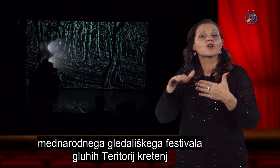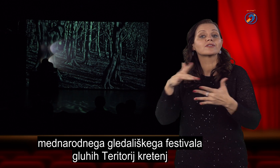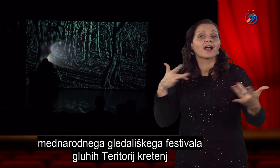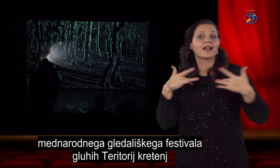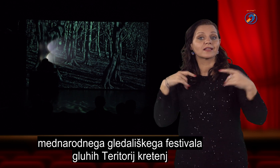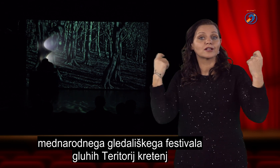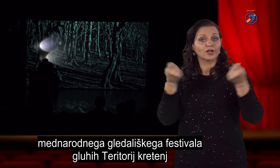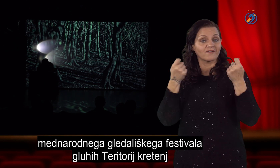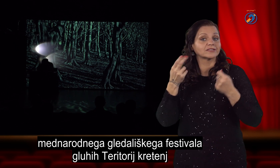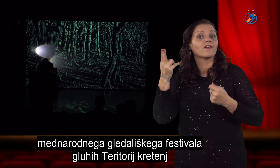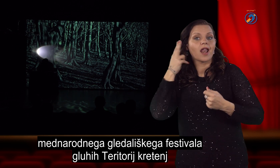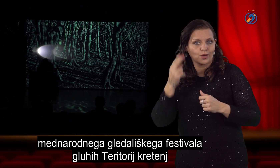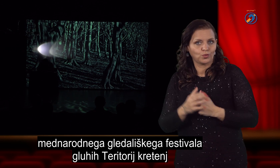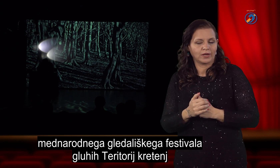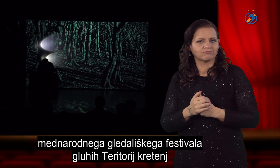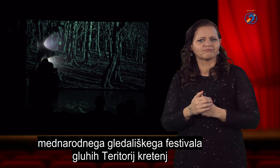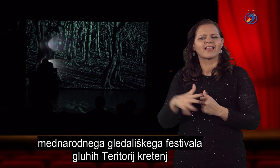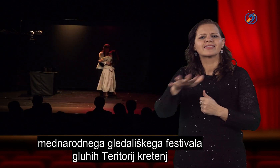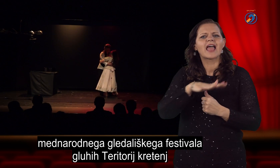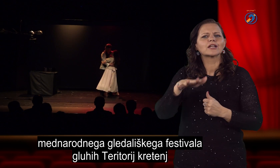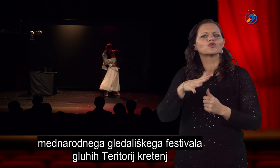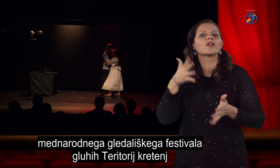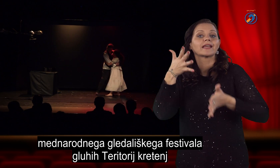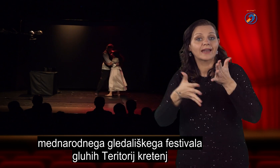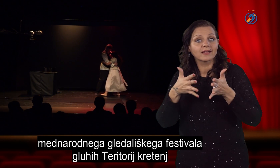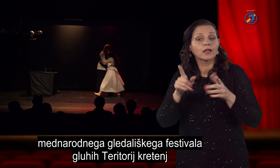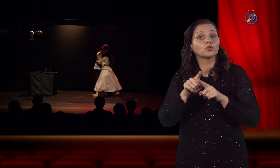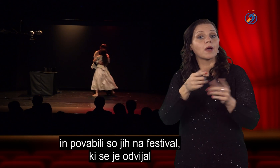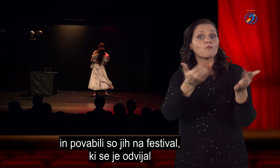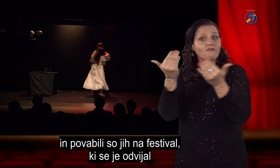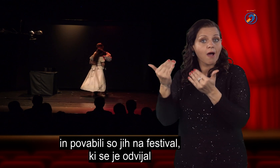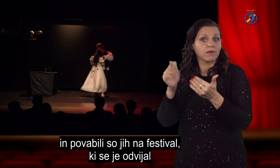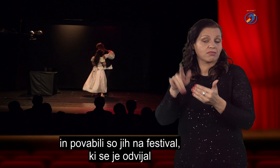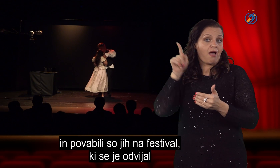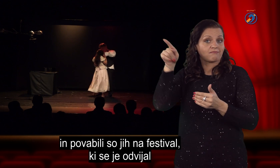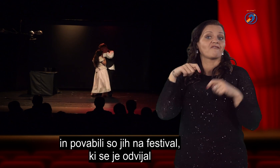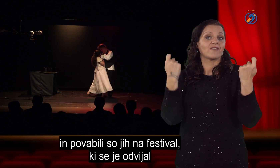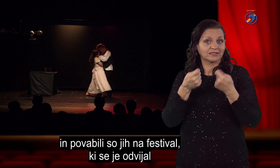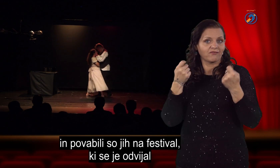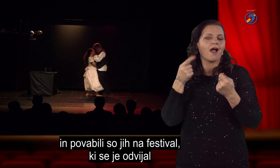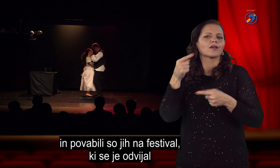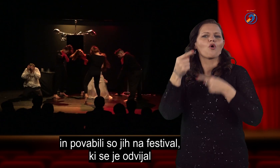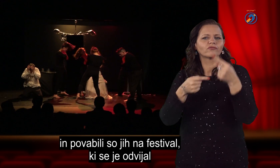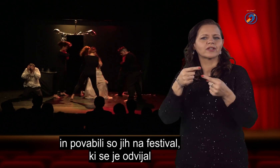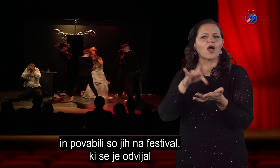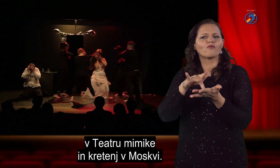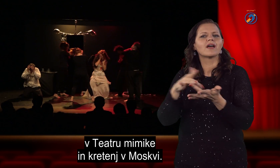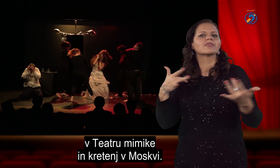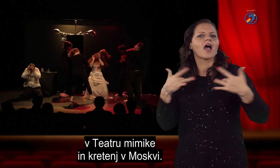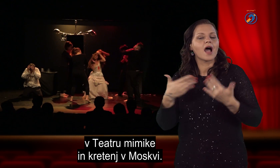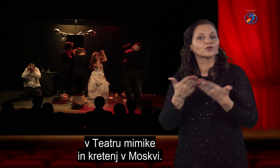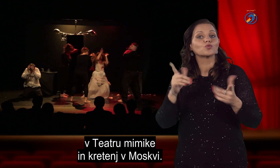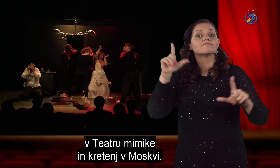gluhih Teritorij Kreten in povabili so jih na festival, ki se je odvijal v Teatru Mimike in Kreten v Moskvi.